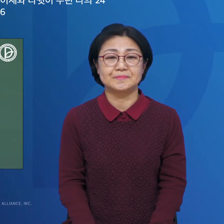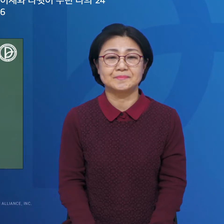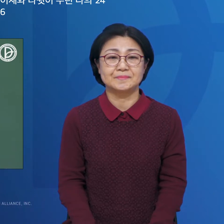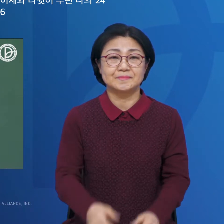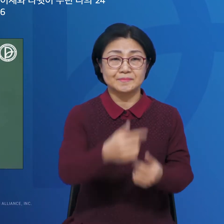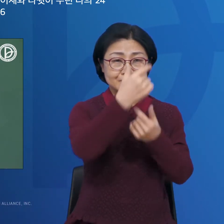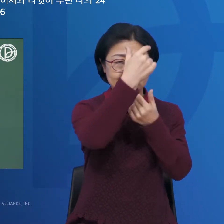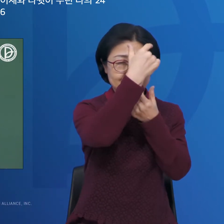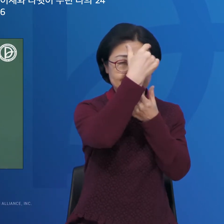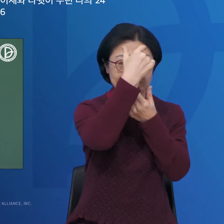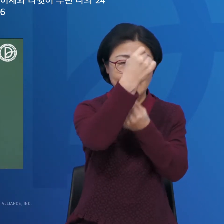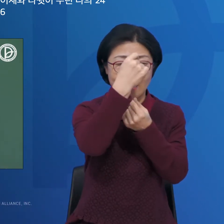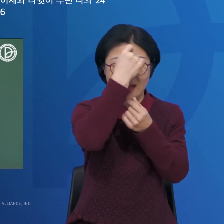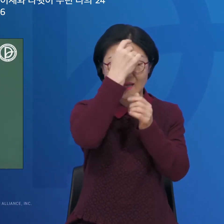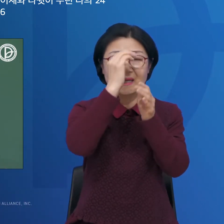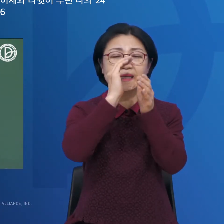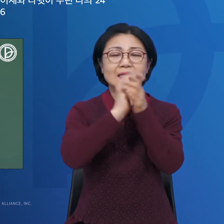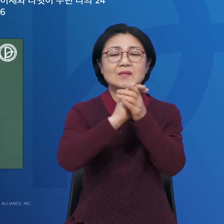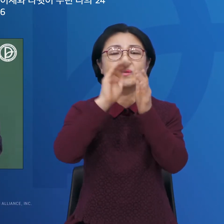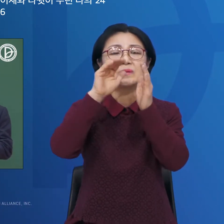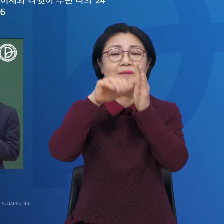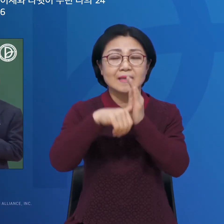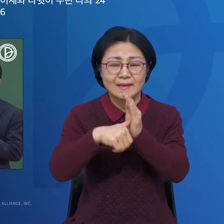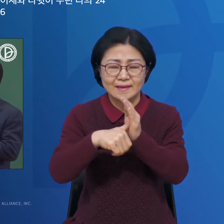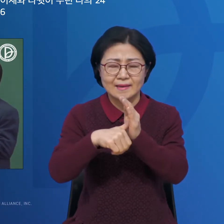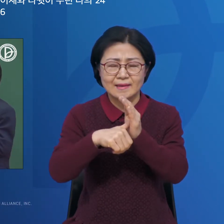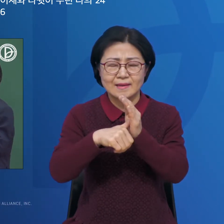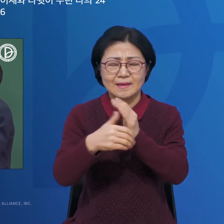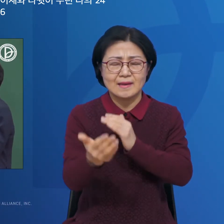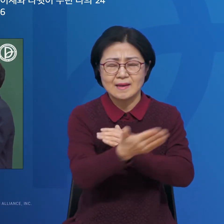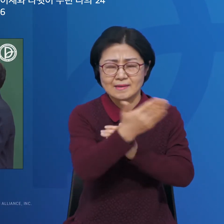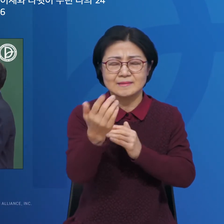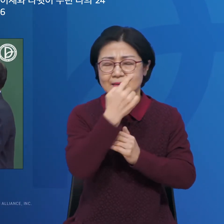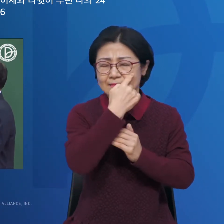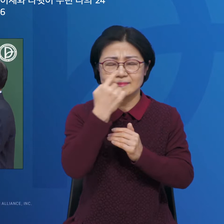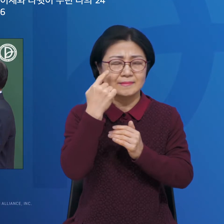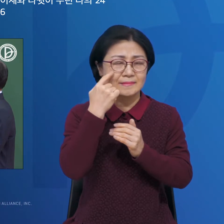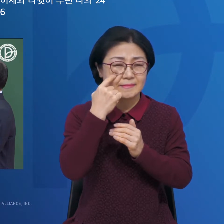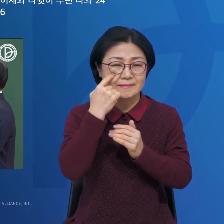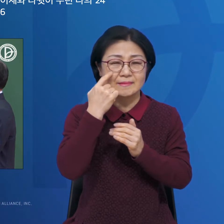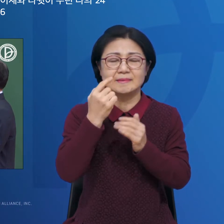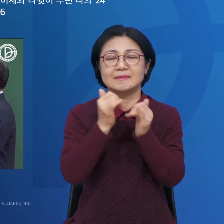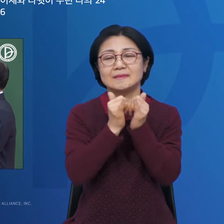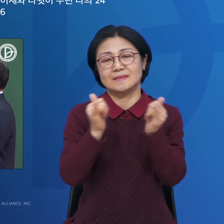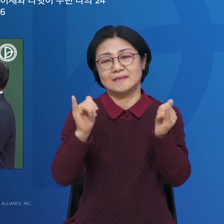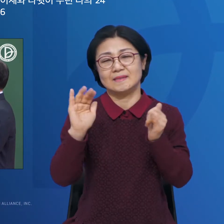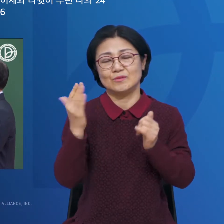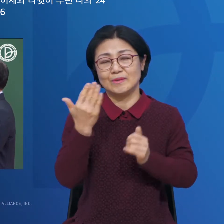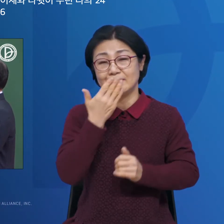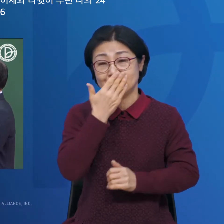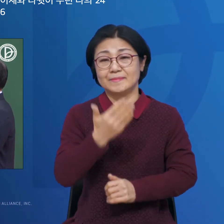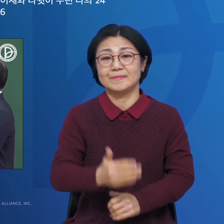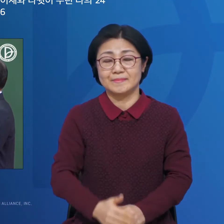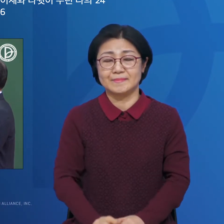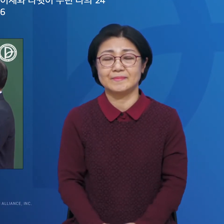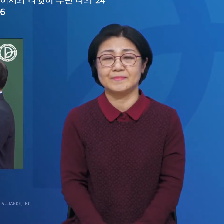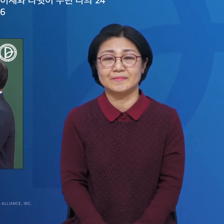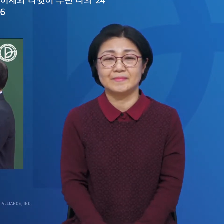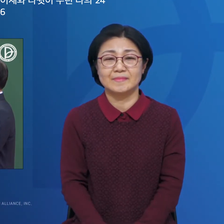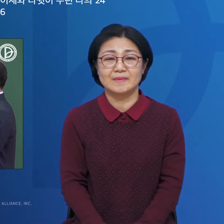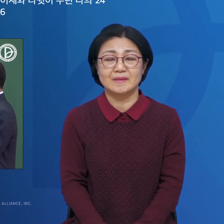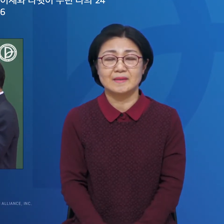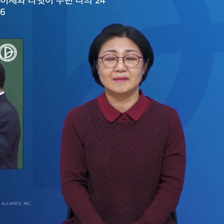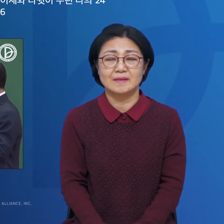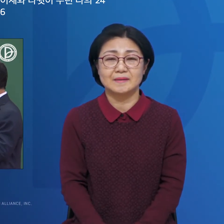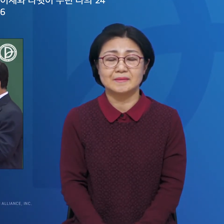정인이 누리는 시간입니다. Simply put, whether it's long or very short, that scheduled time of prayer, you really have to enjoy the prayer of becoming a